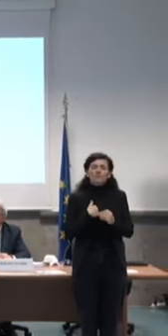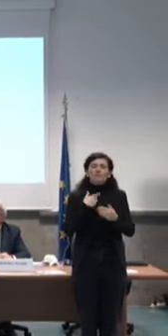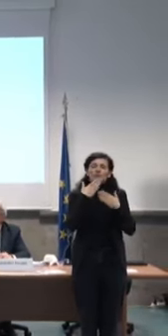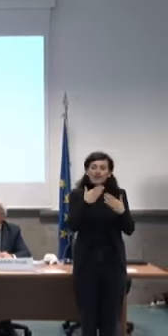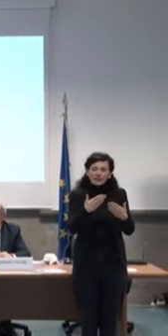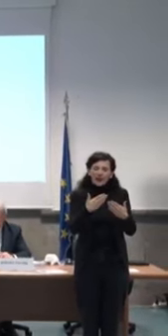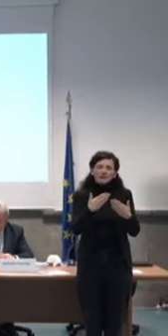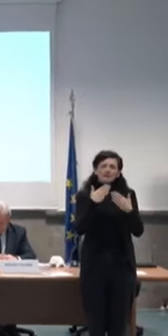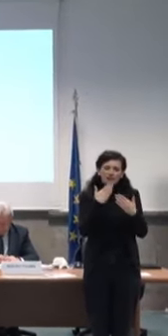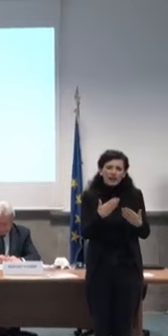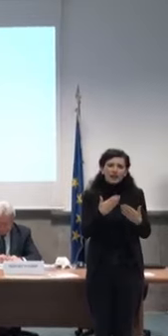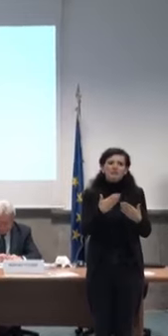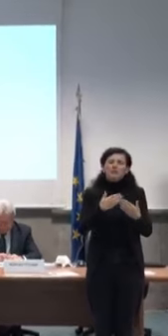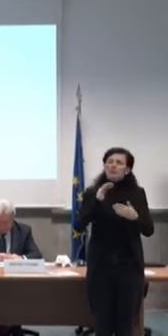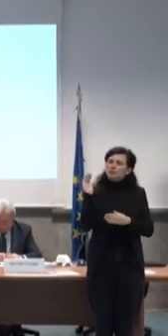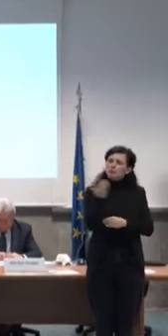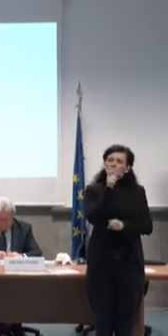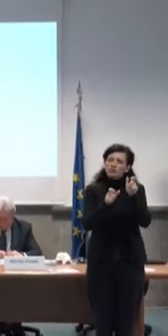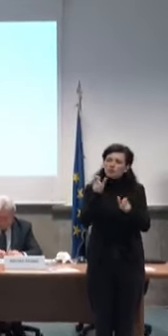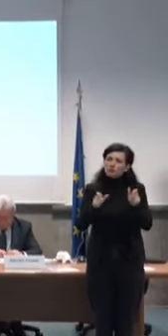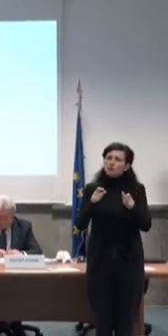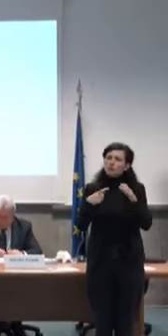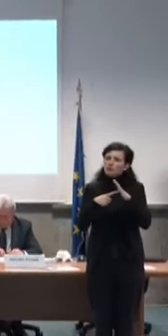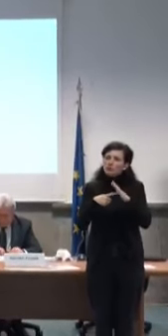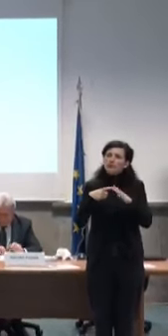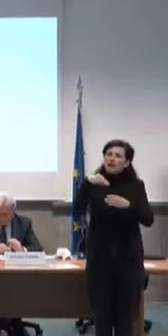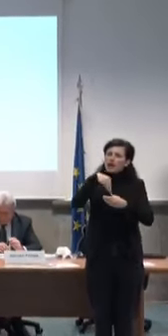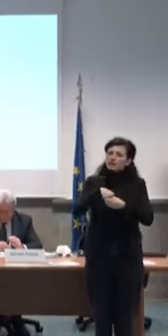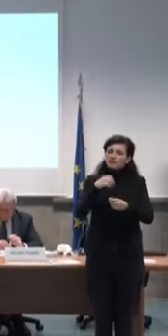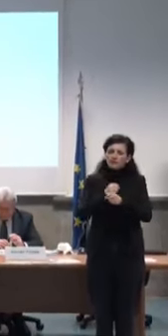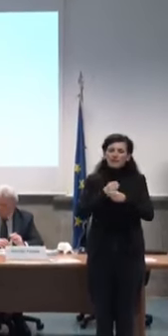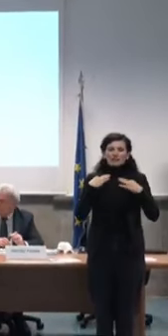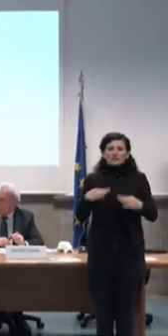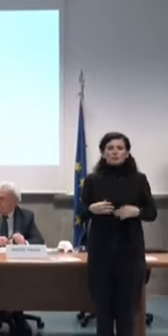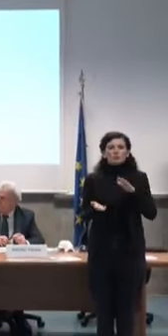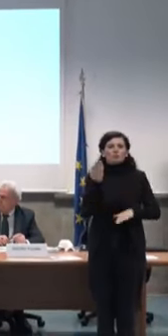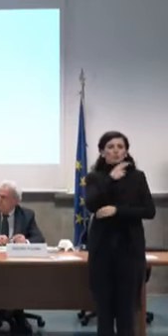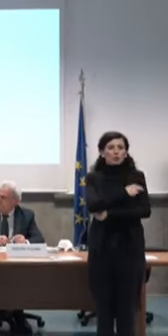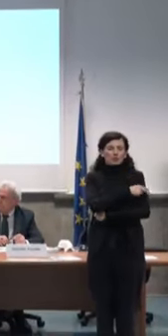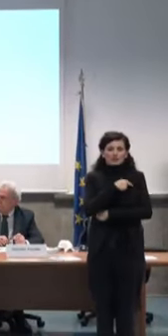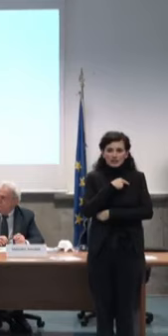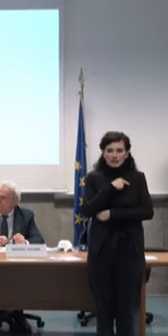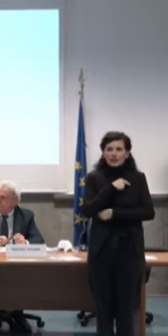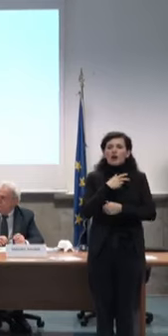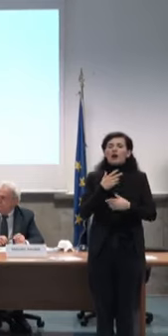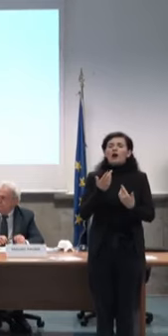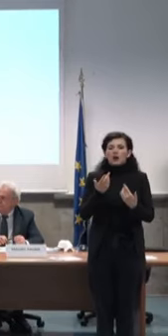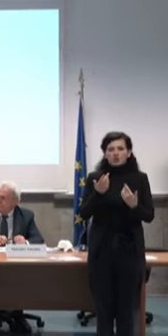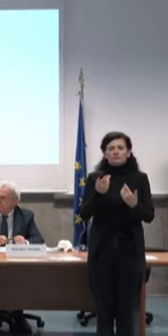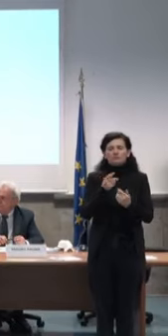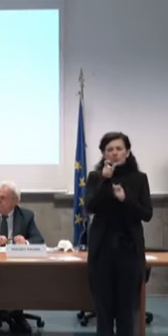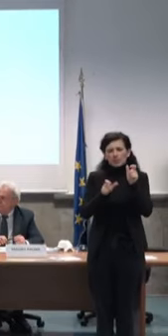tutto il personale dell'istituto superiore di sanità è un istituto che oltre duemila persone non posso citarle una luna